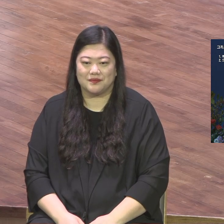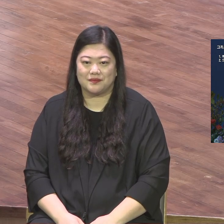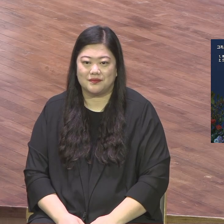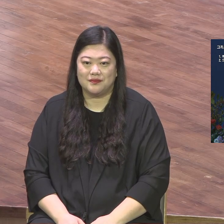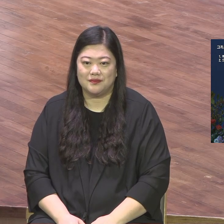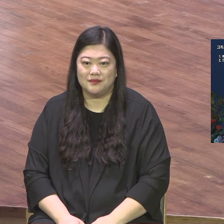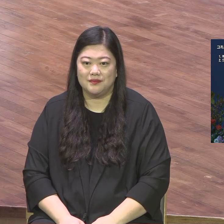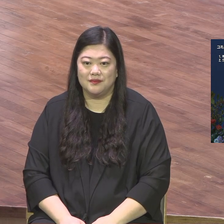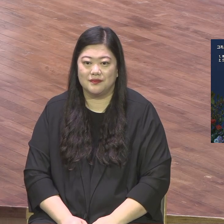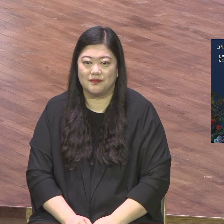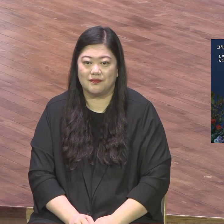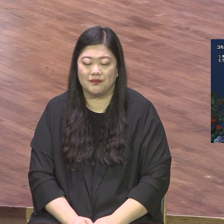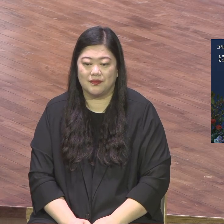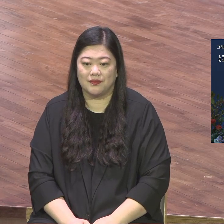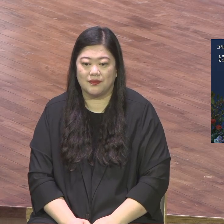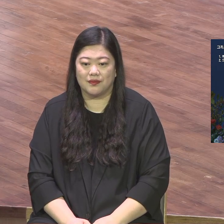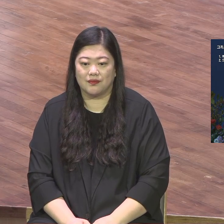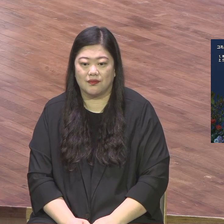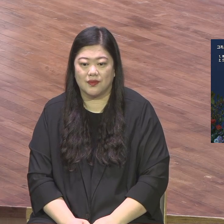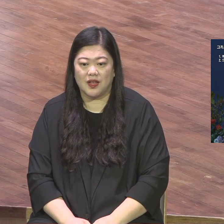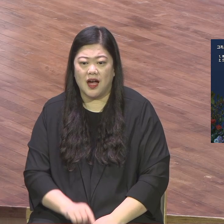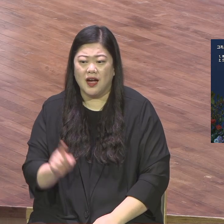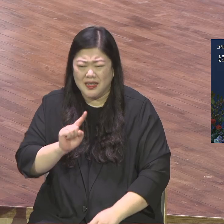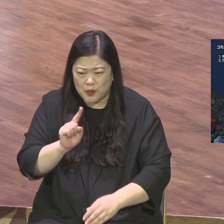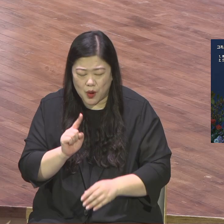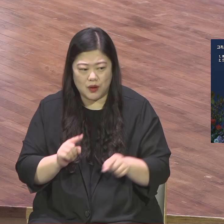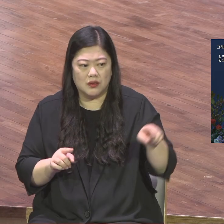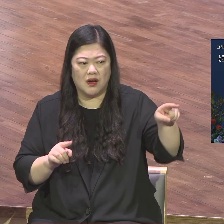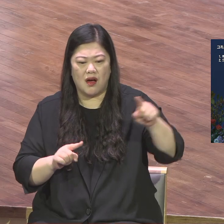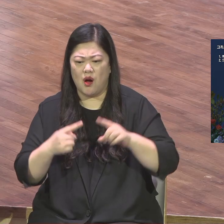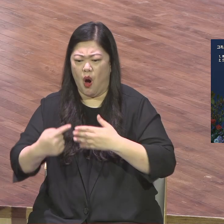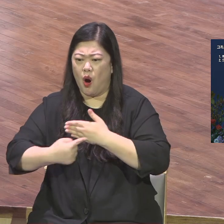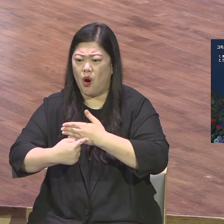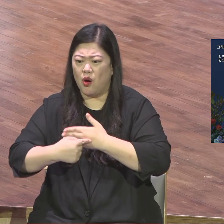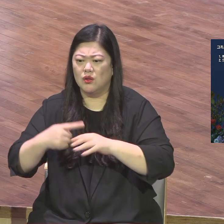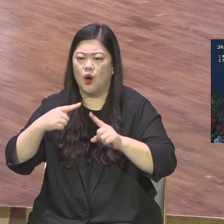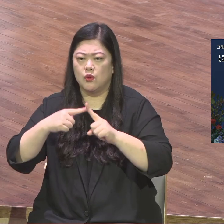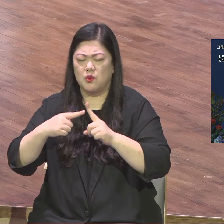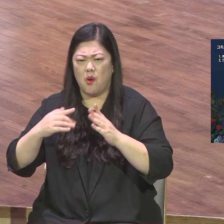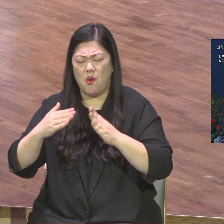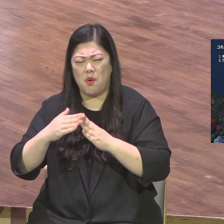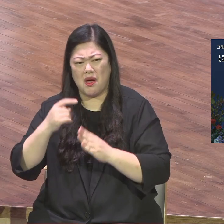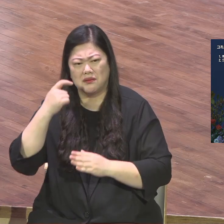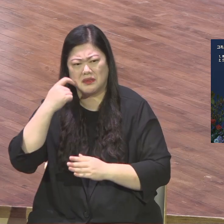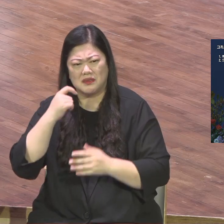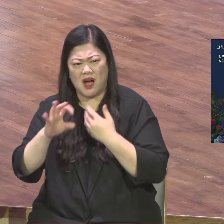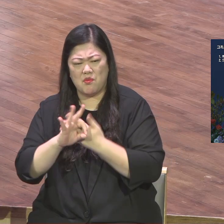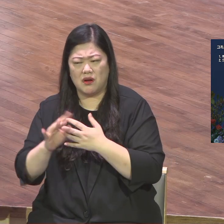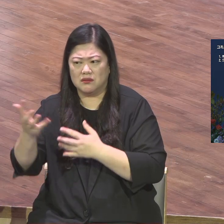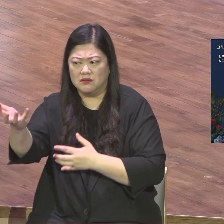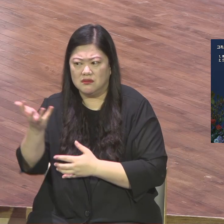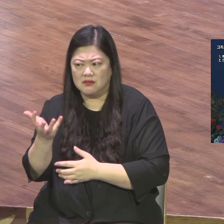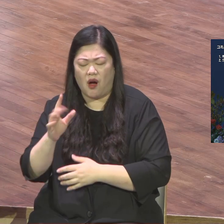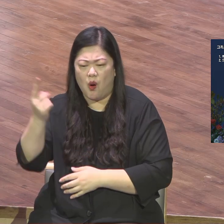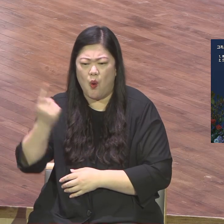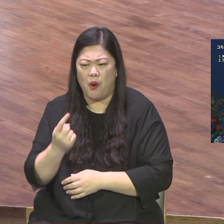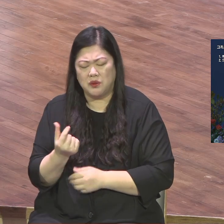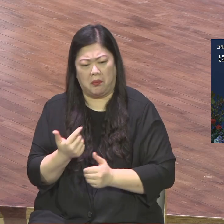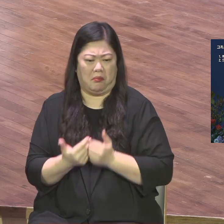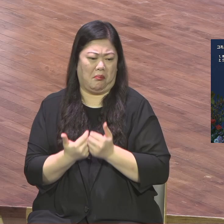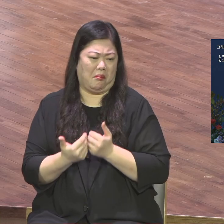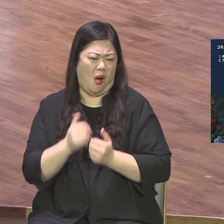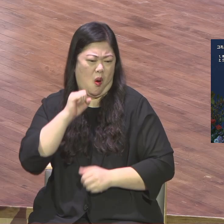문화센터를 통해서 저들의 영혼 속에 어떻게 하든지 예수와 그리스도의 힘을 증거해 줘야 된다. 그거 없을 바에 교회 뭐할 것이 없죠.